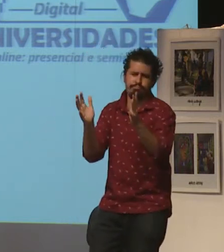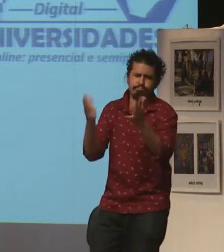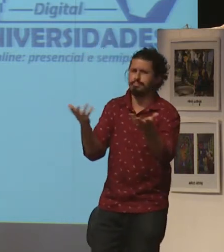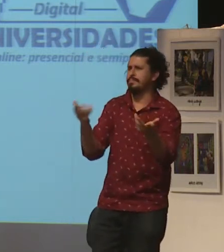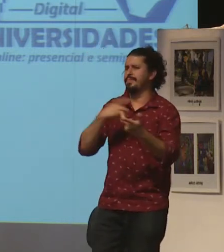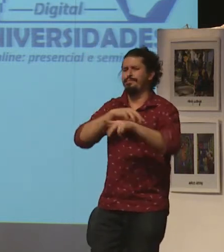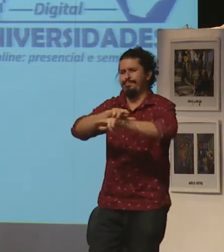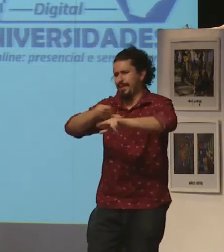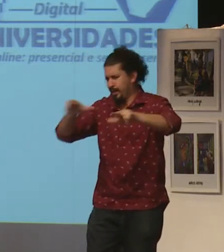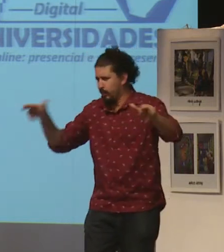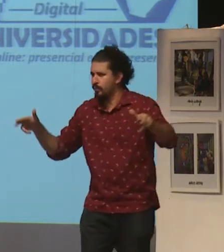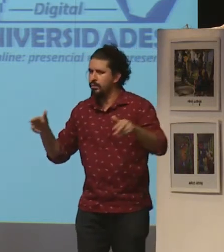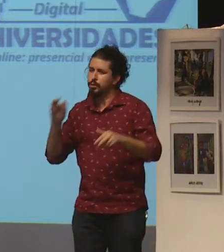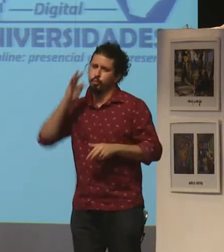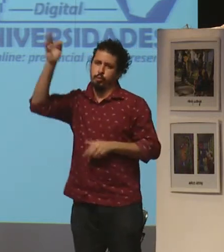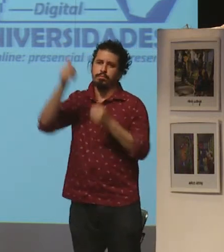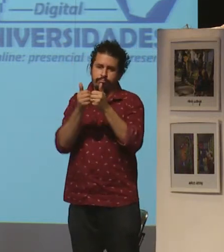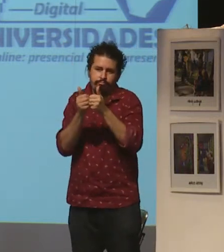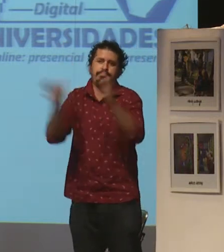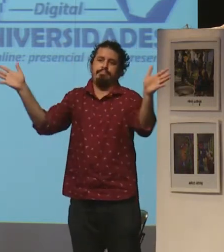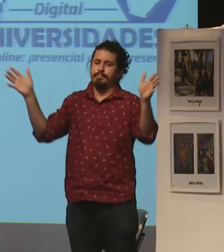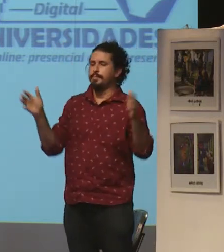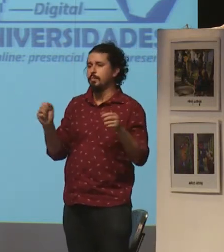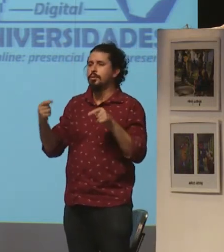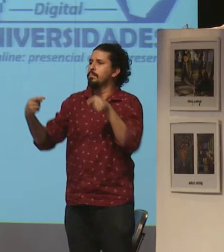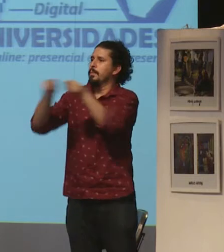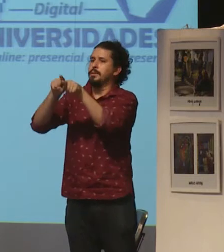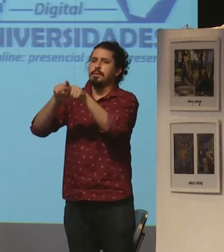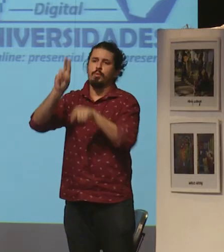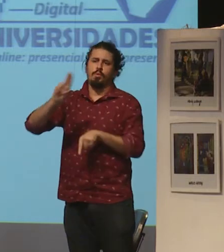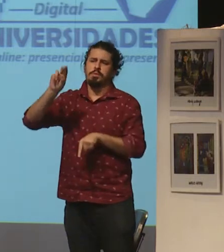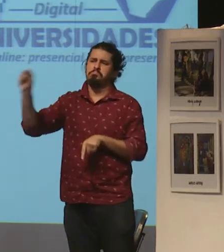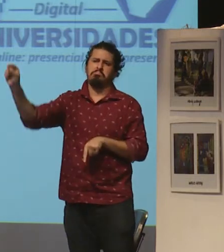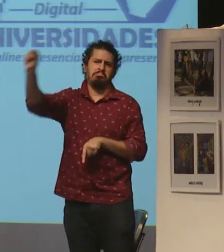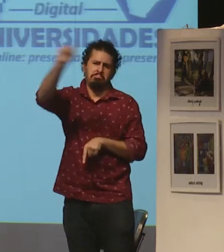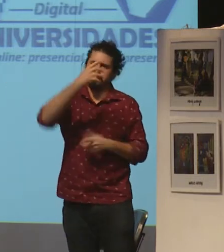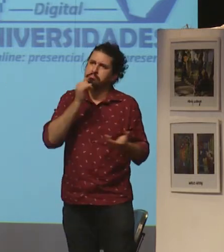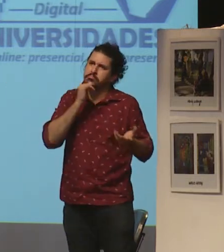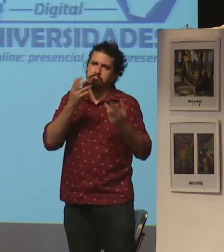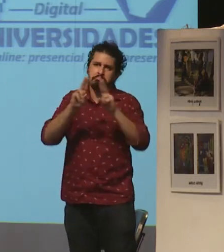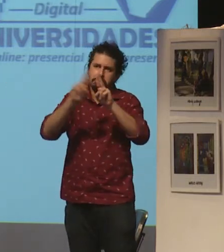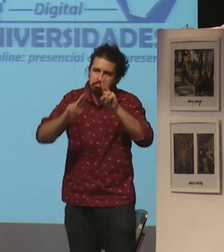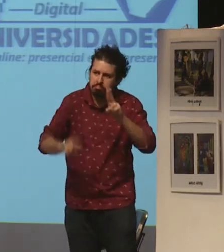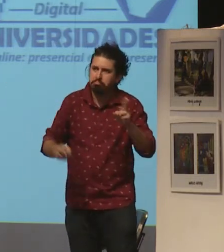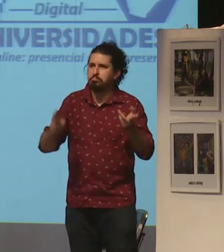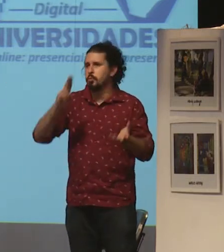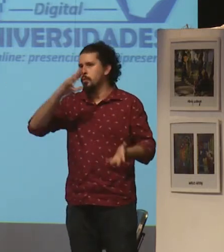precisam aprender língua de sinais. E são várias formas de você conseguir ensinar. Isso foi um pontapé inicial, junto com algumas universidades,